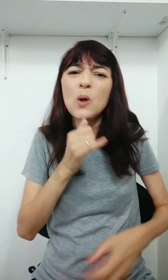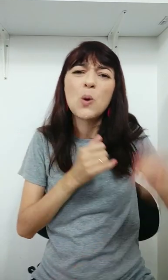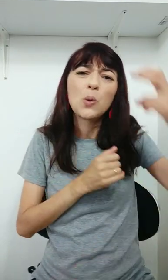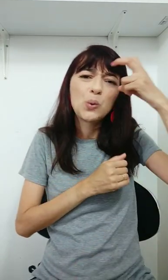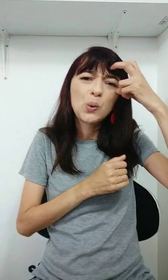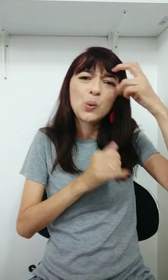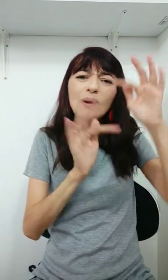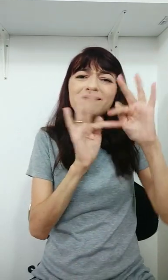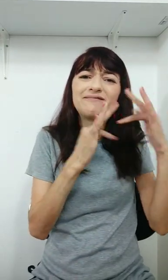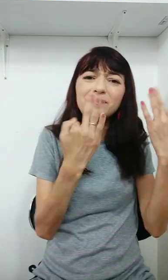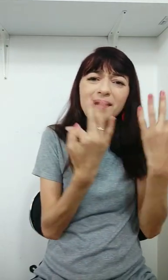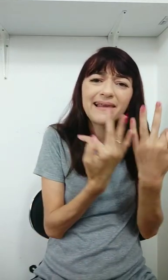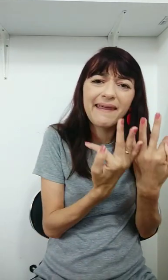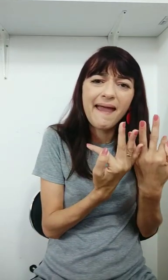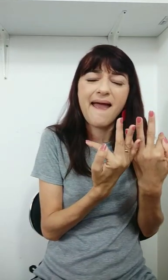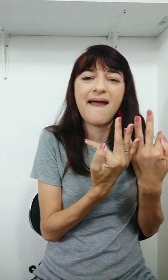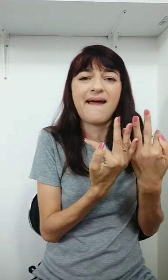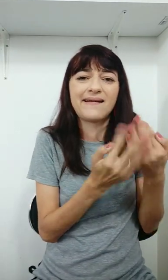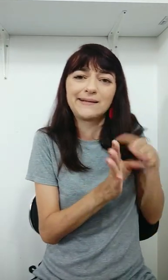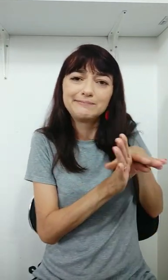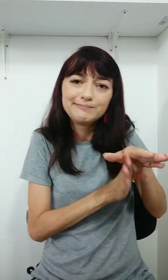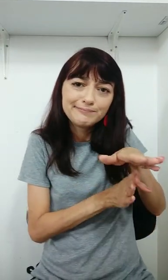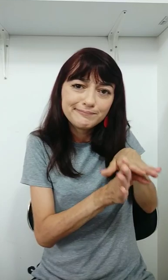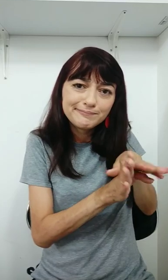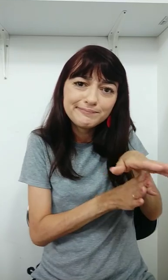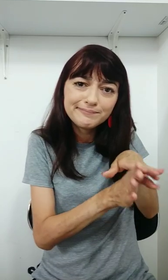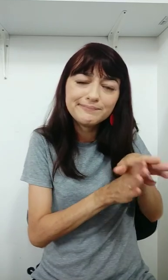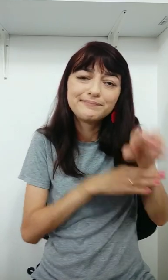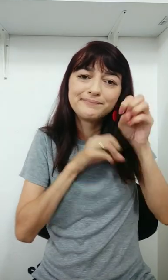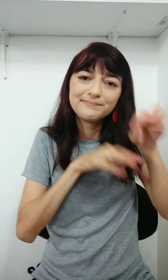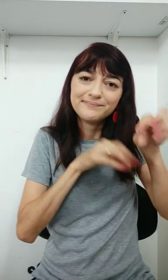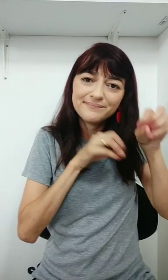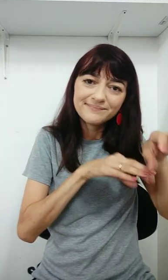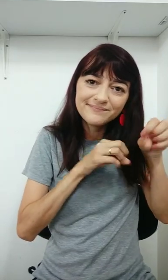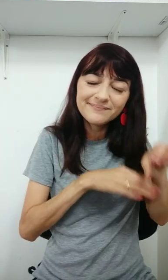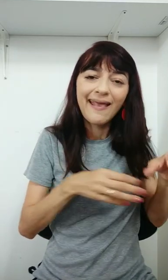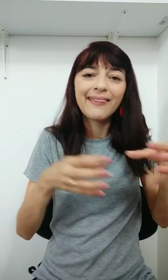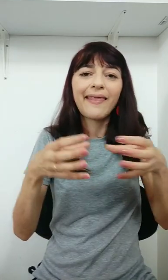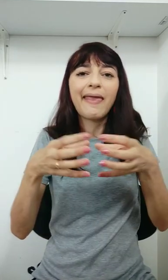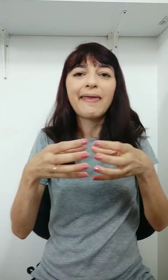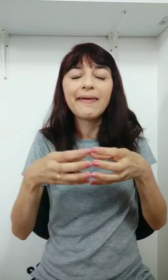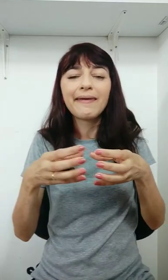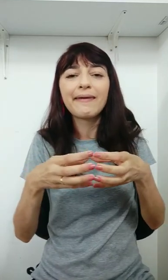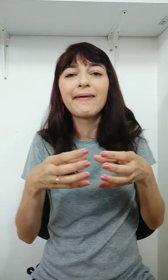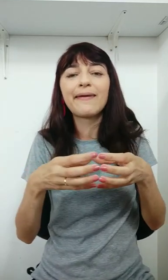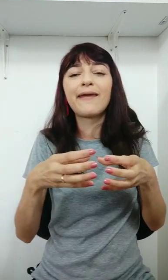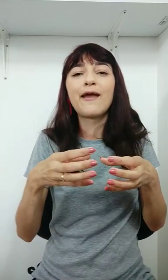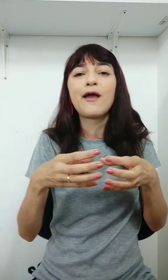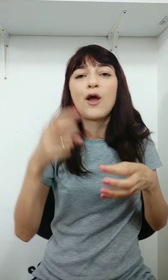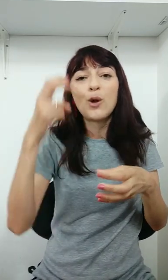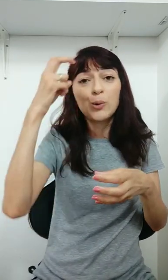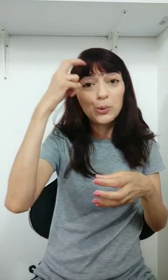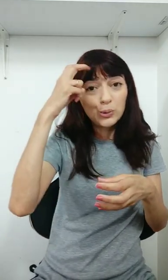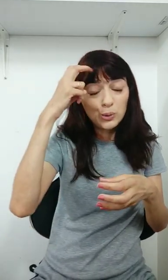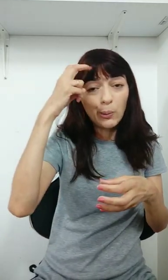diversos grupos diferentes, diversos grupos familiares diferentes que ensinam, né, onde os surdos aprendem algumas coisas